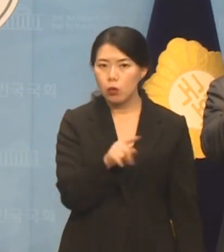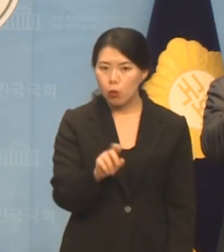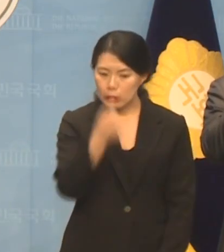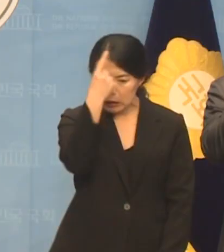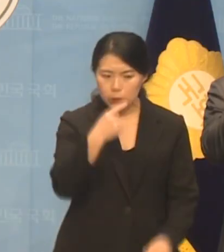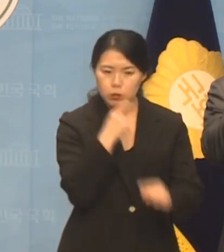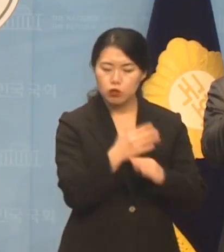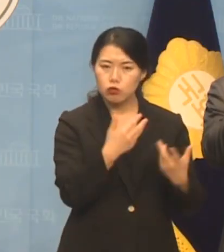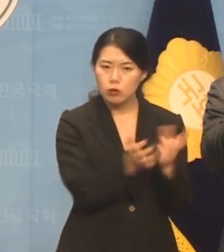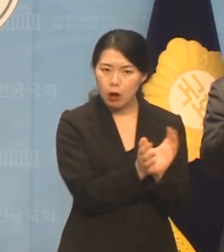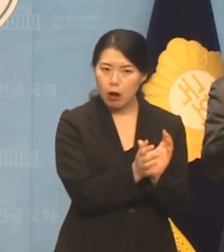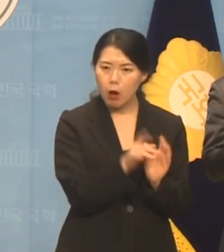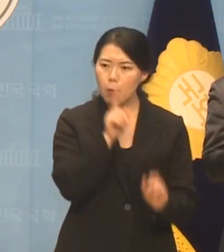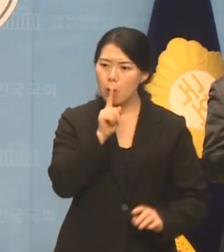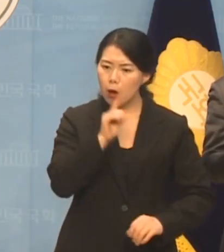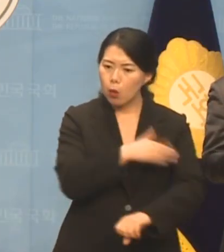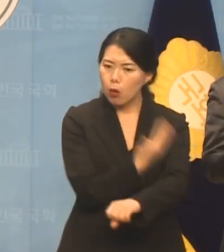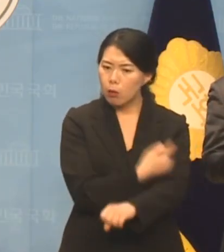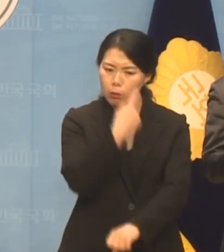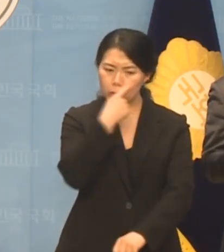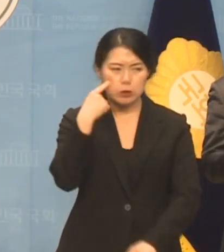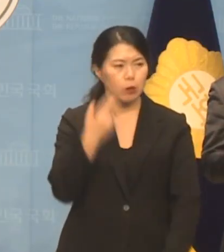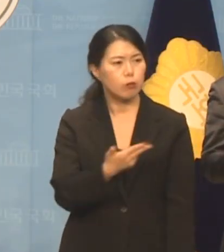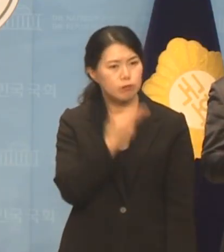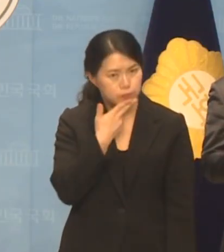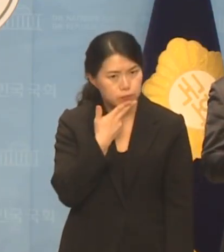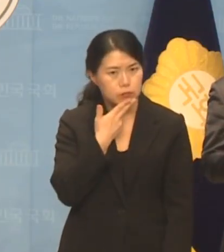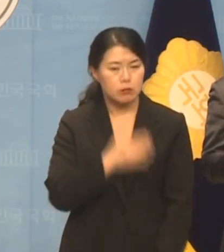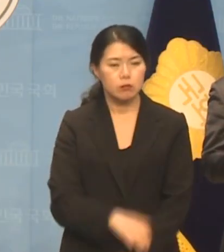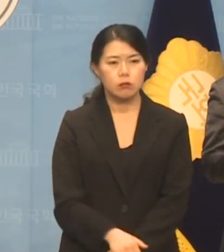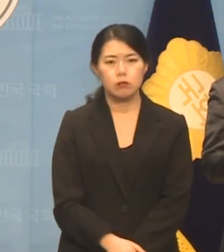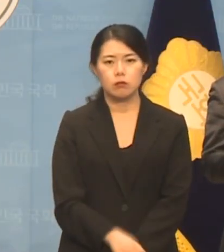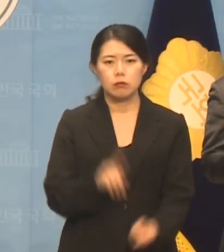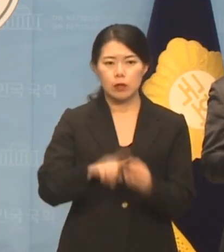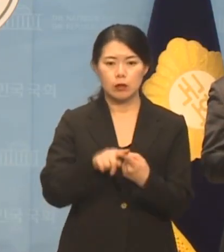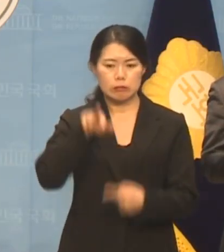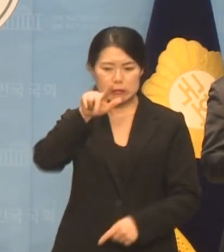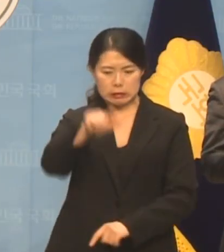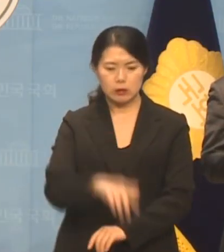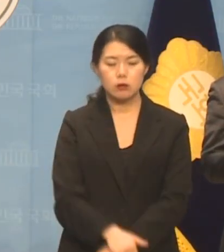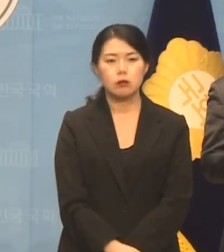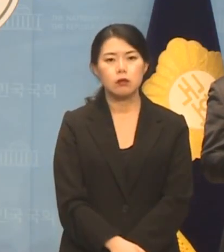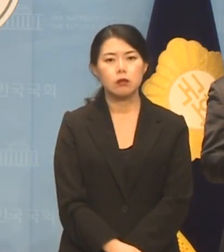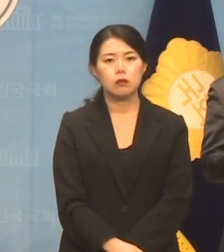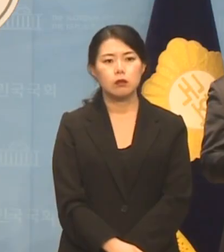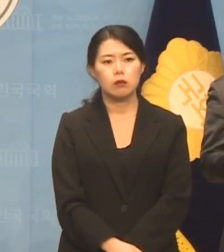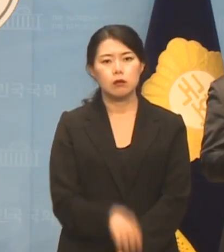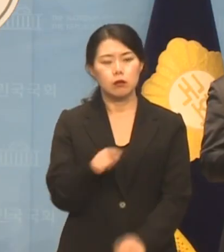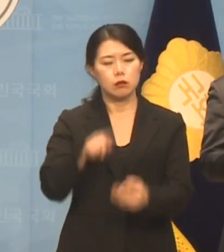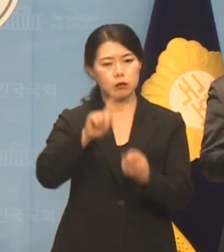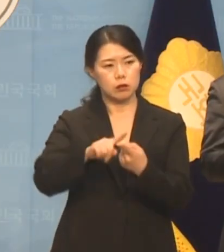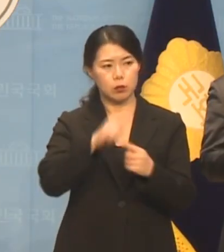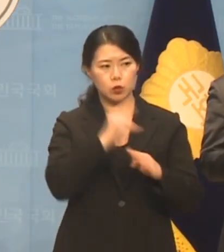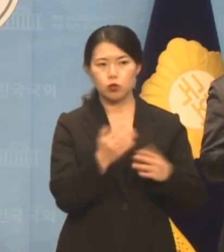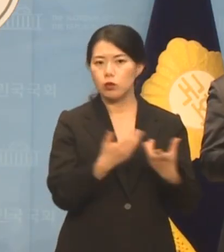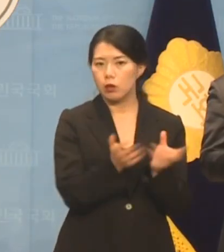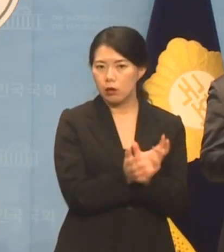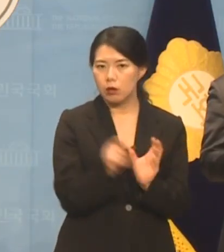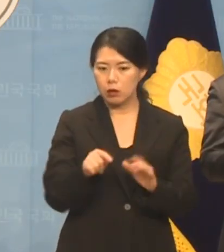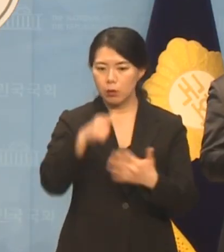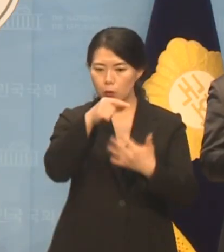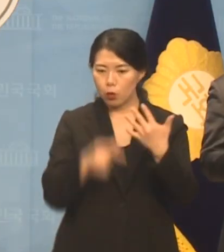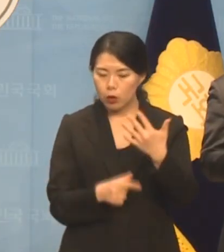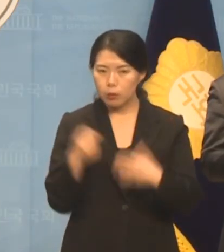민주당 측의 정당한 발언권이 충분히 보장되지 못한 점 또한 지적됩니다. 이에 민주당은 해당